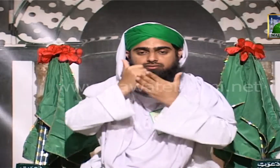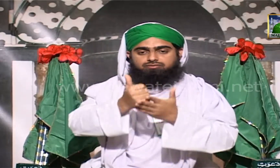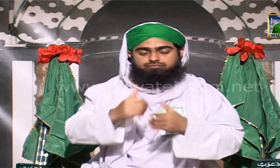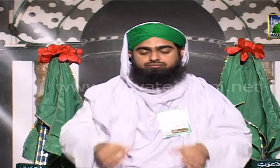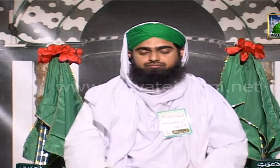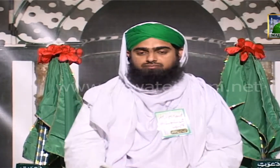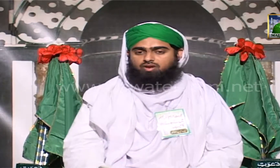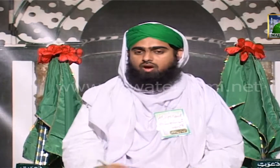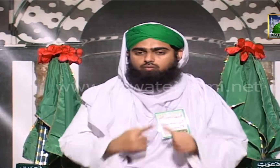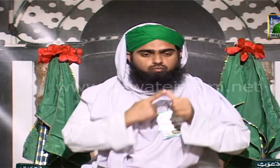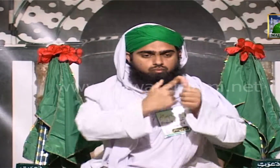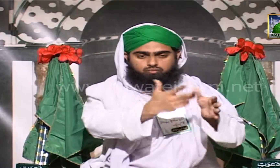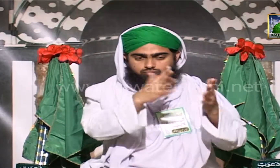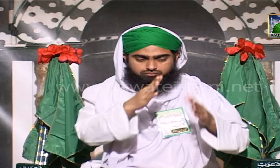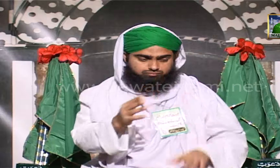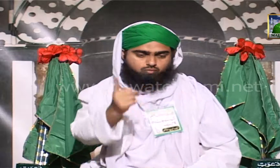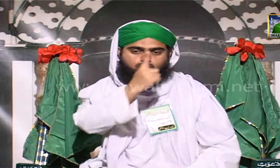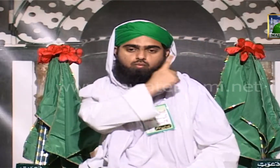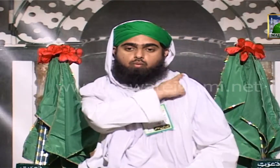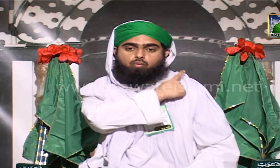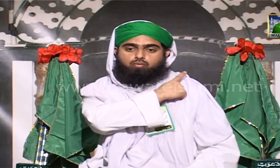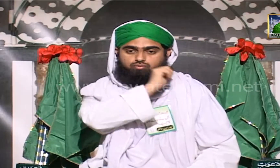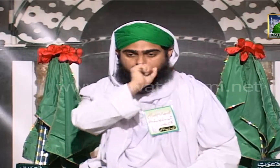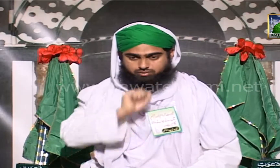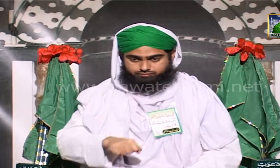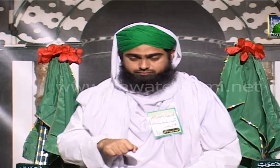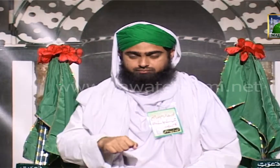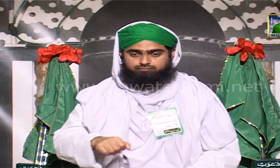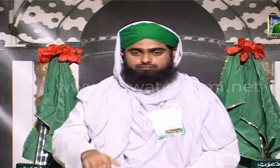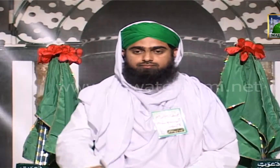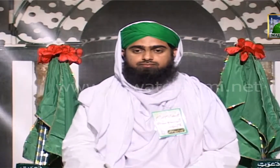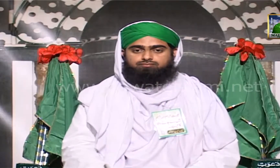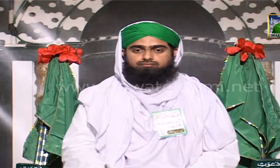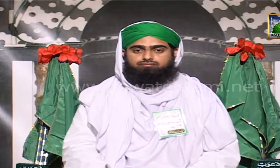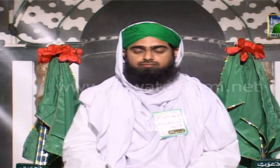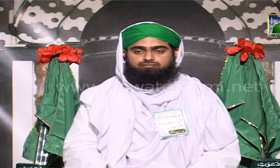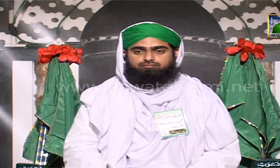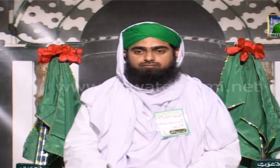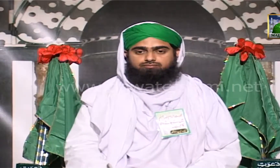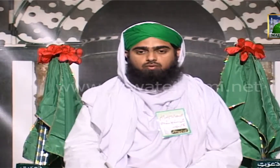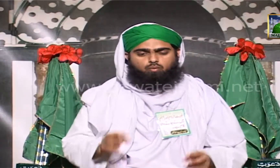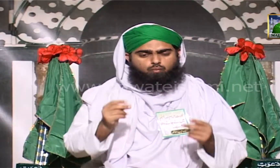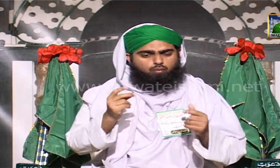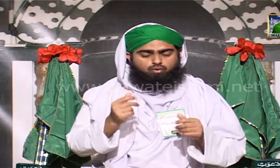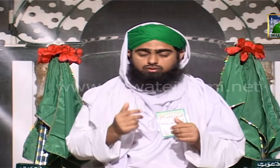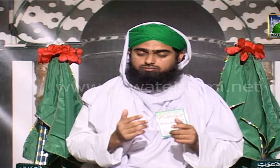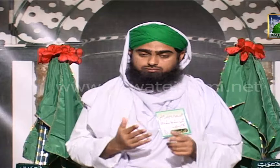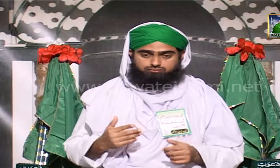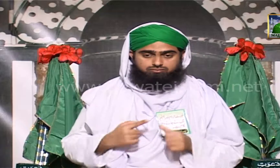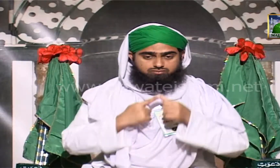اگر نہیں کہے گا تو گناہگار ہوگا، بلکہ تاخیر کرے گا جب بھی گناہگار ہو. فوراً یرحمک اللہ کہنا واجب ہے.